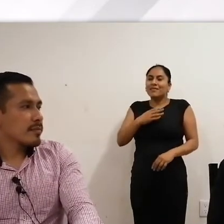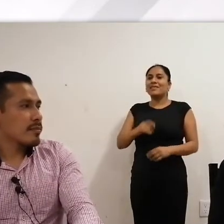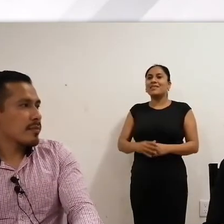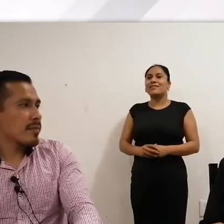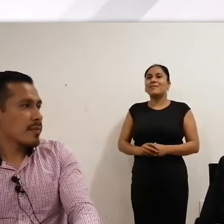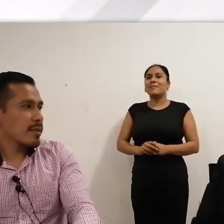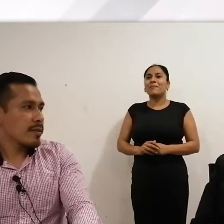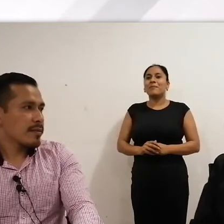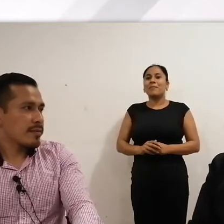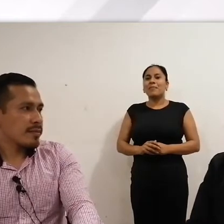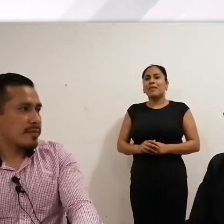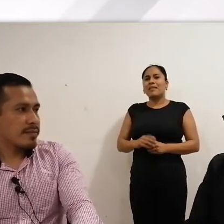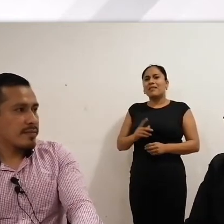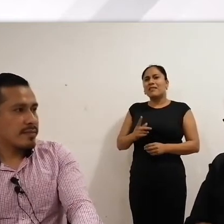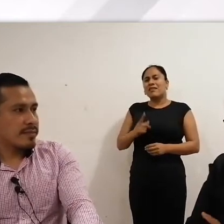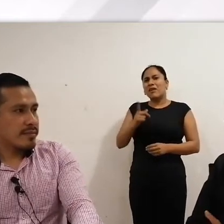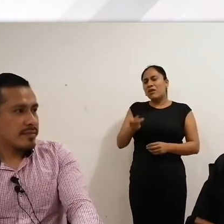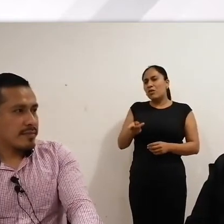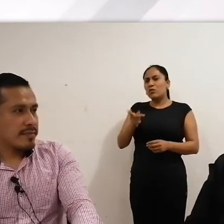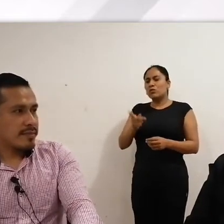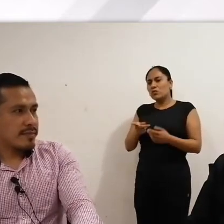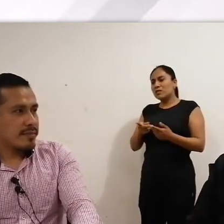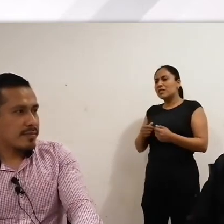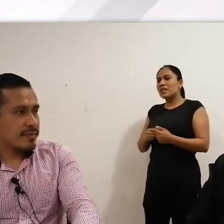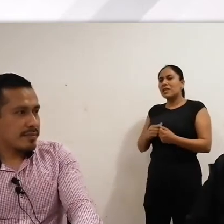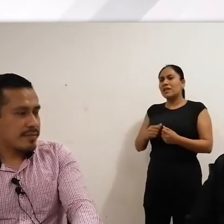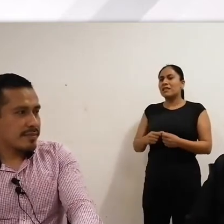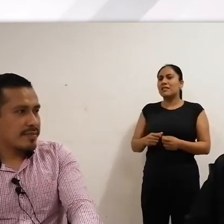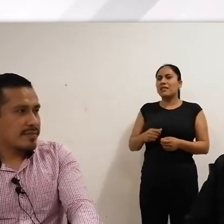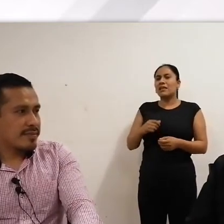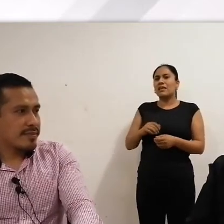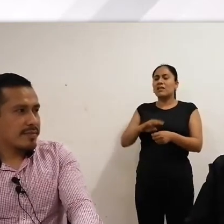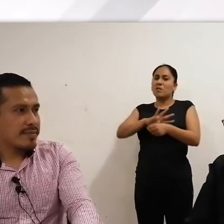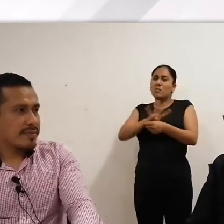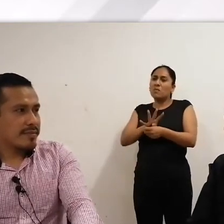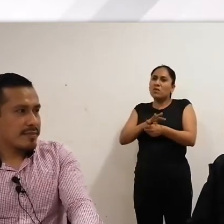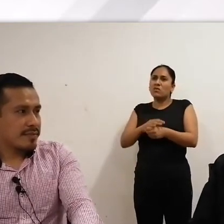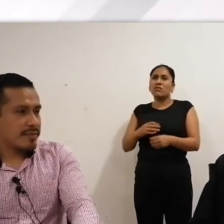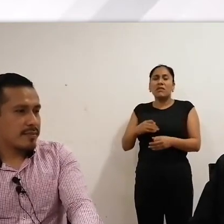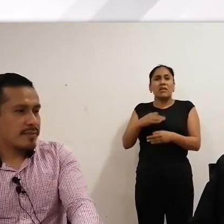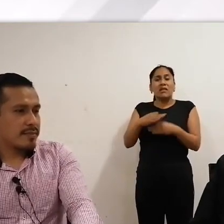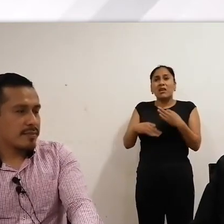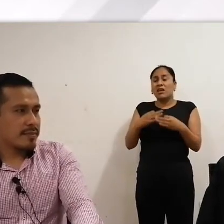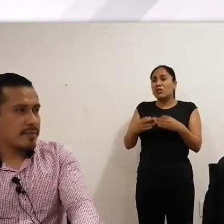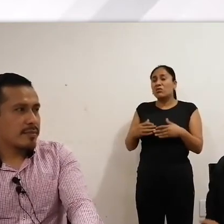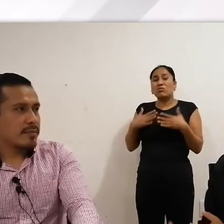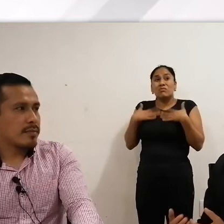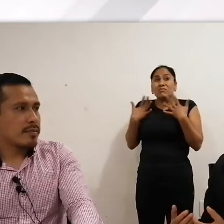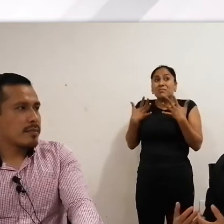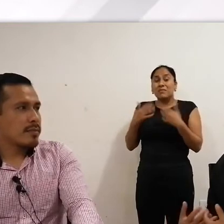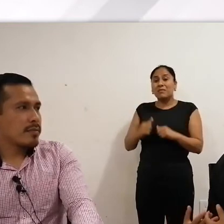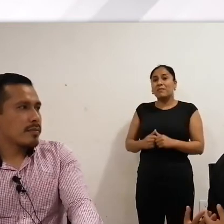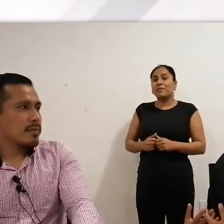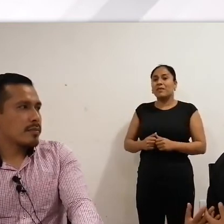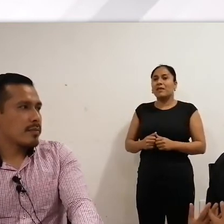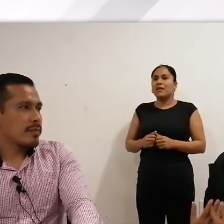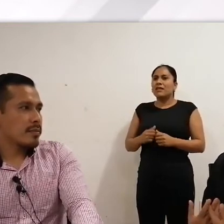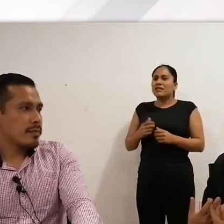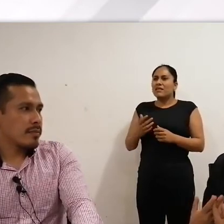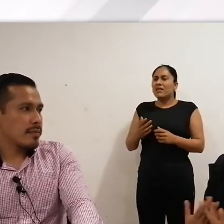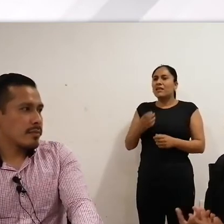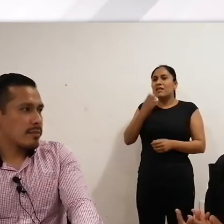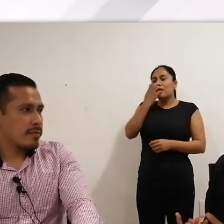ha mencionado esta parte de la epidemia que nos ha tomado a todos por sorpresa. Si en